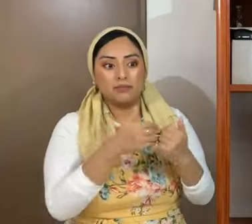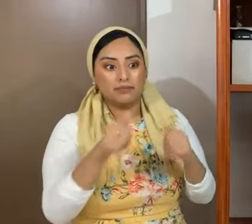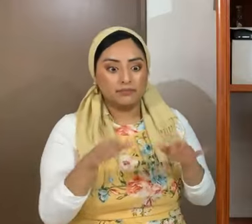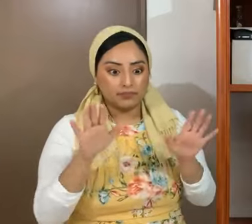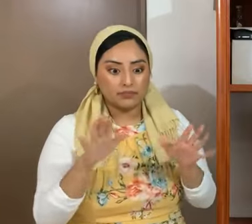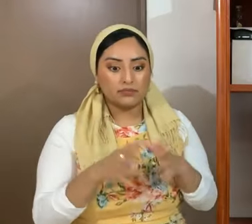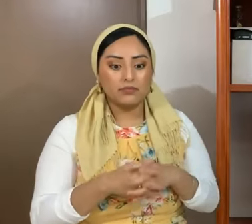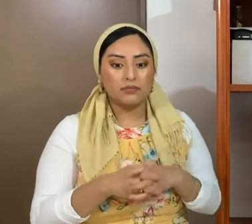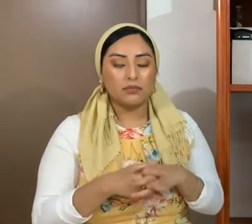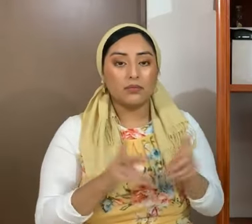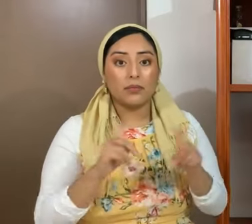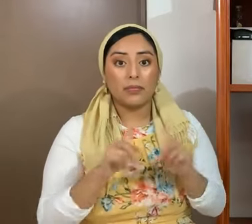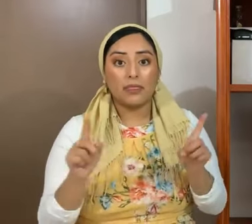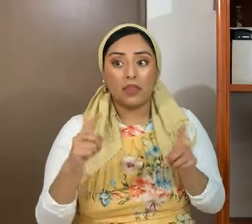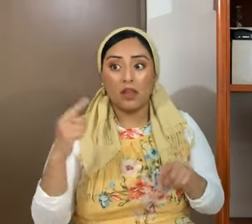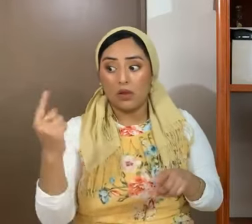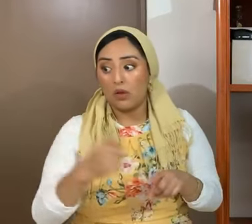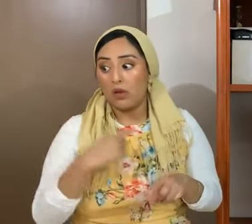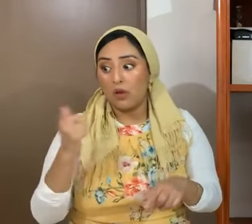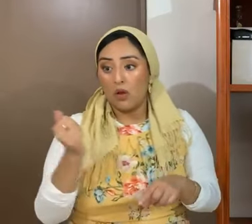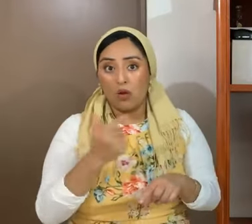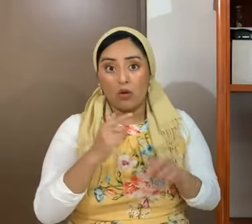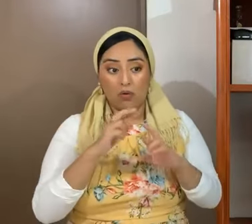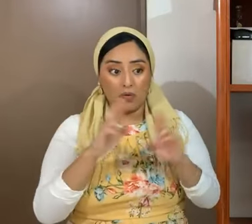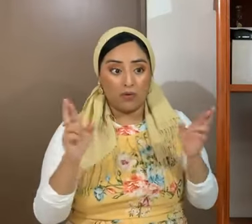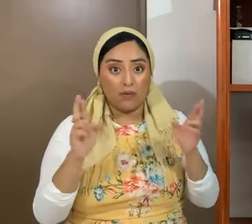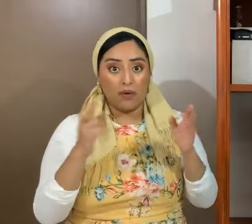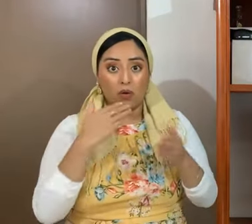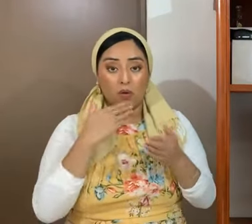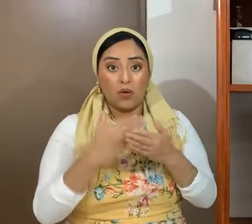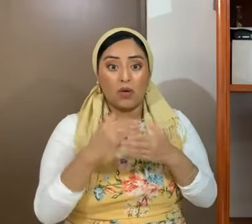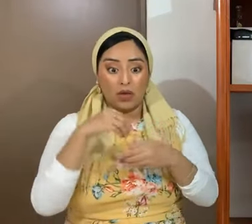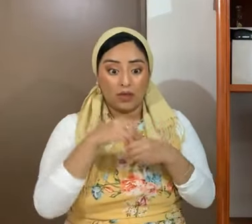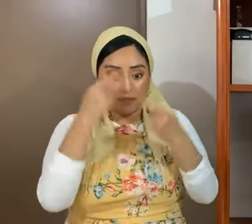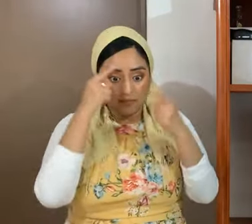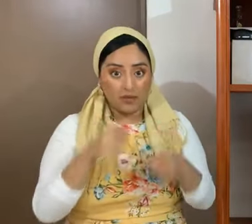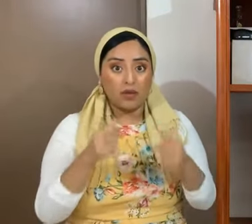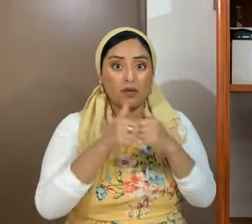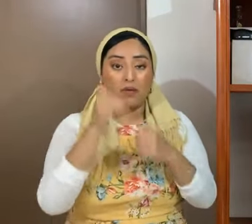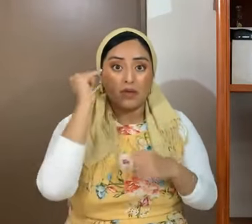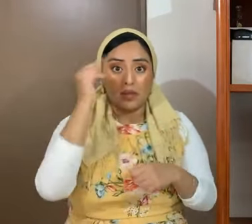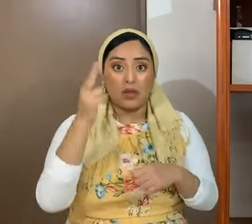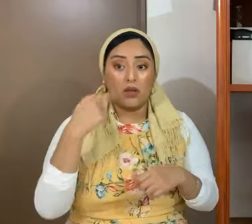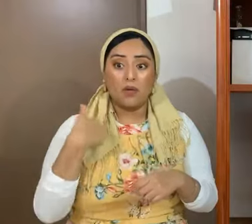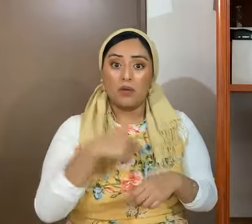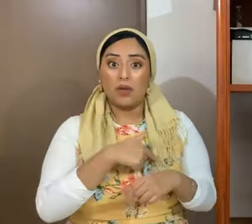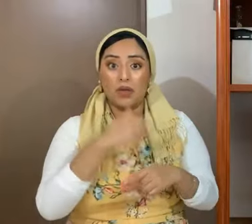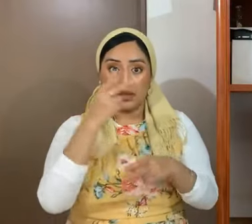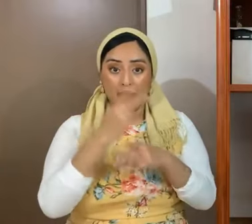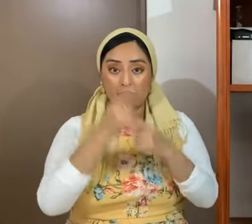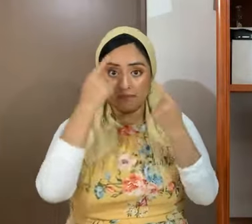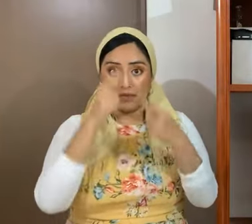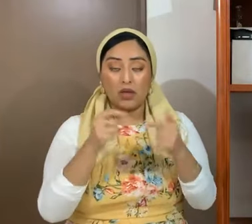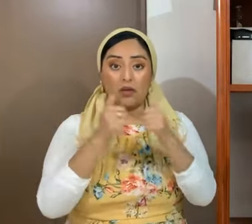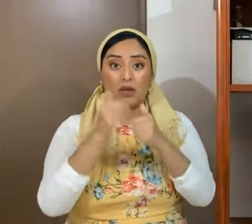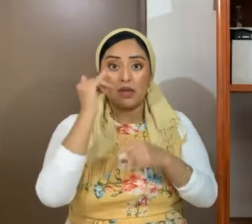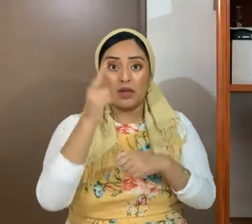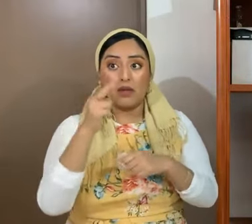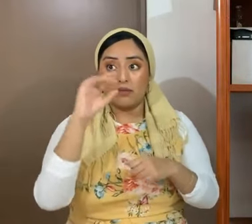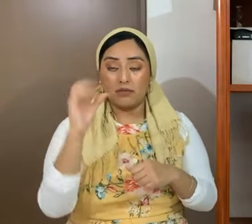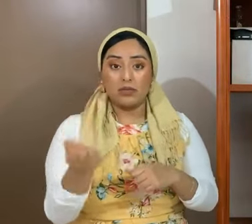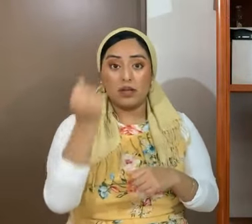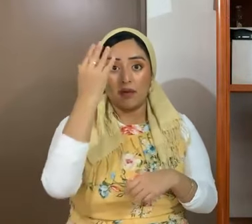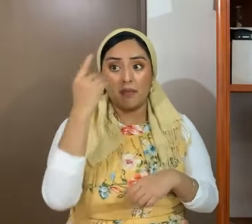vírgenes, pero estamos todos bien en el pacto con Yahweh. Guardamos el pacto con Yahweh. El Shabbat, por ejemplo, que es un